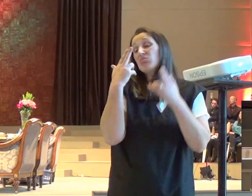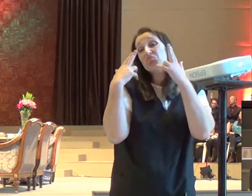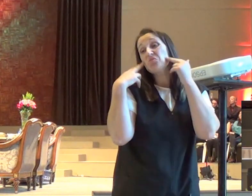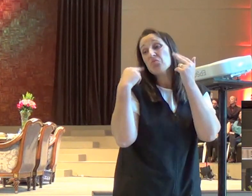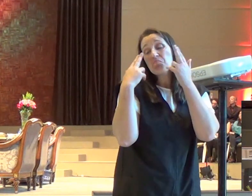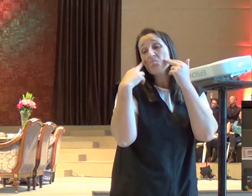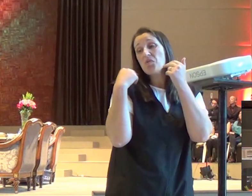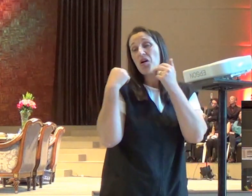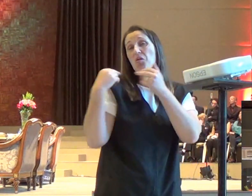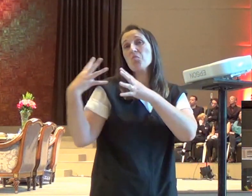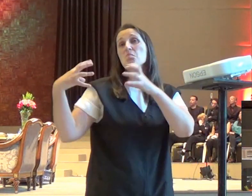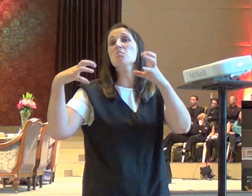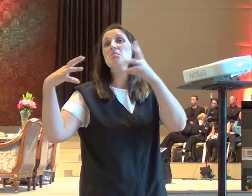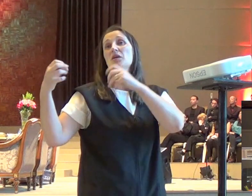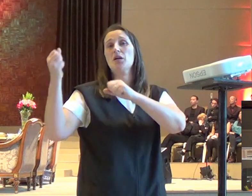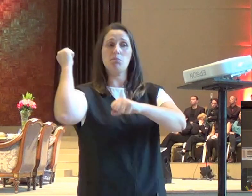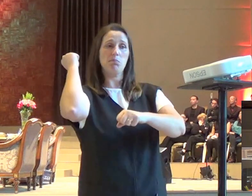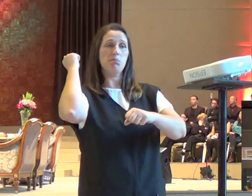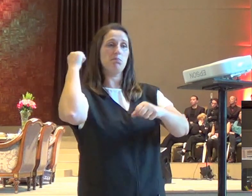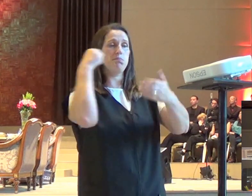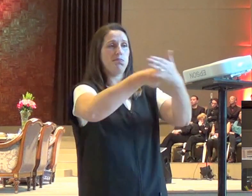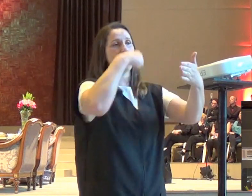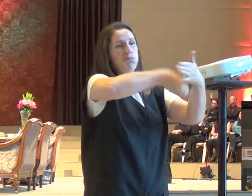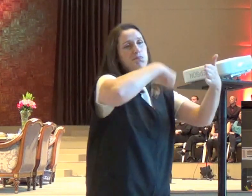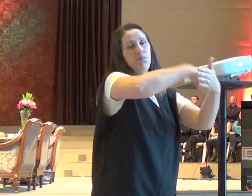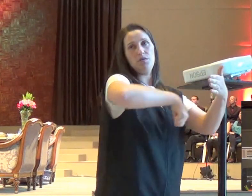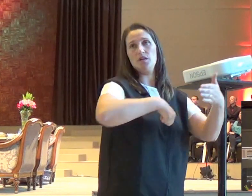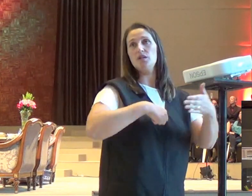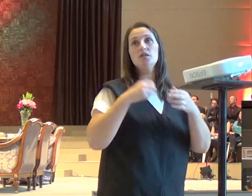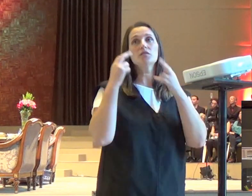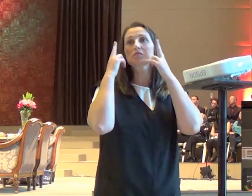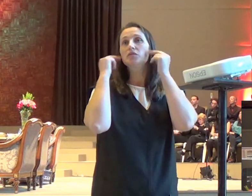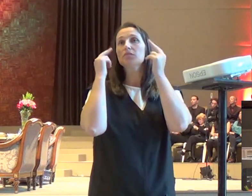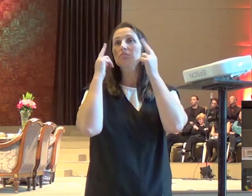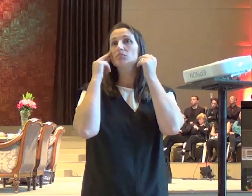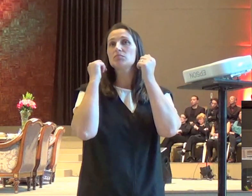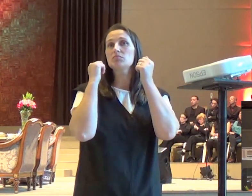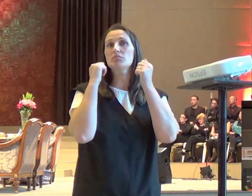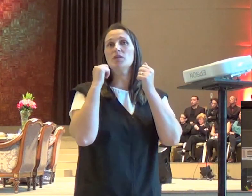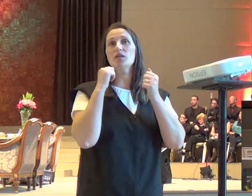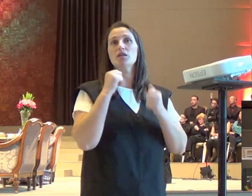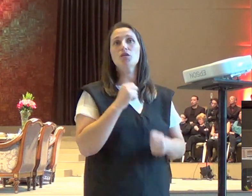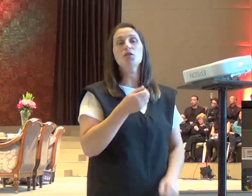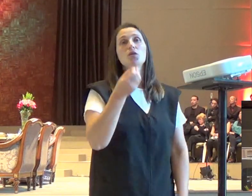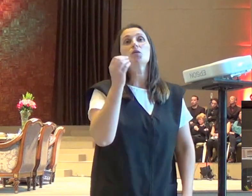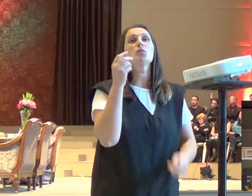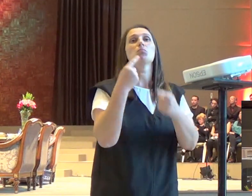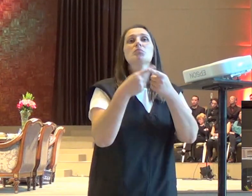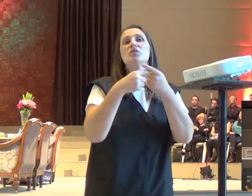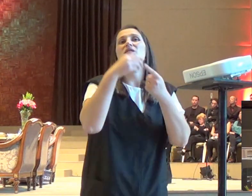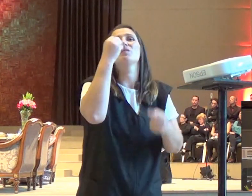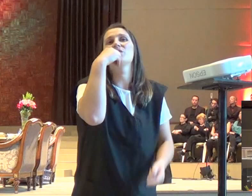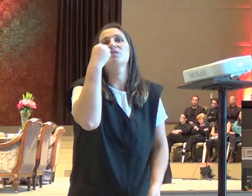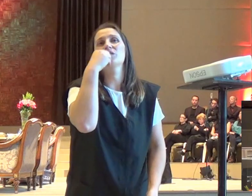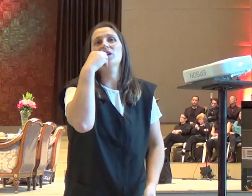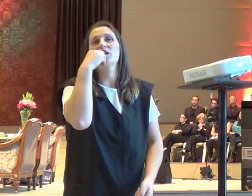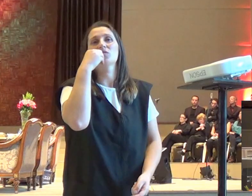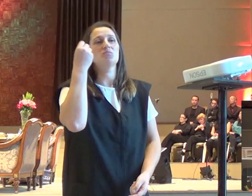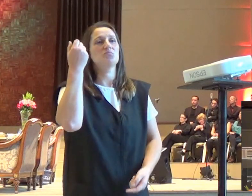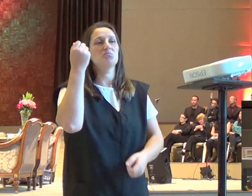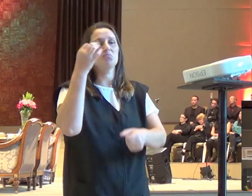normal brigar bater era normal e que aquilo foi uma fatalidade porque o cara era fraco demais e não aguentou a pancada